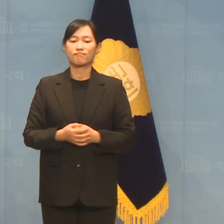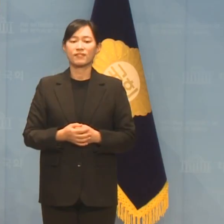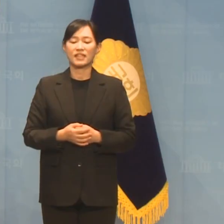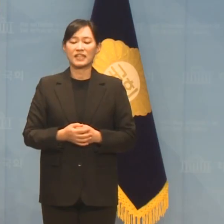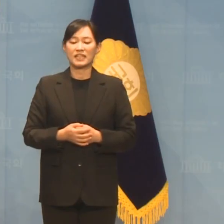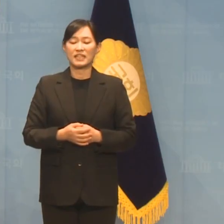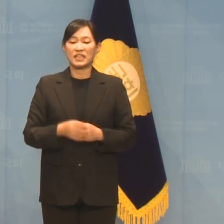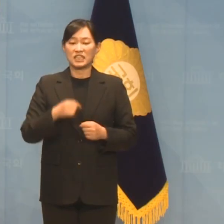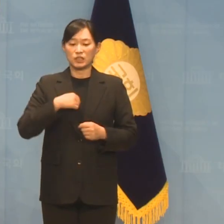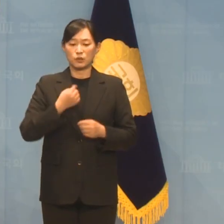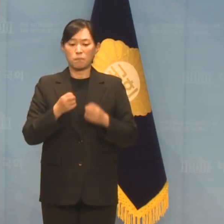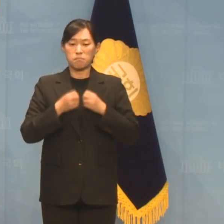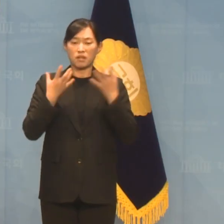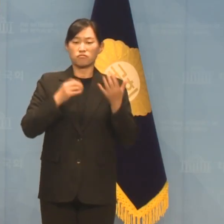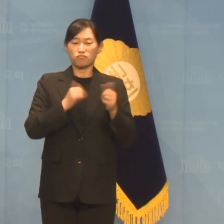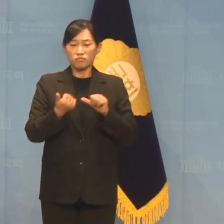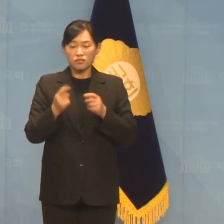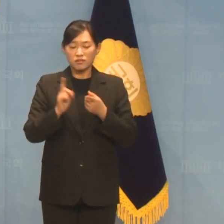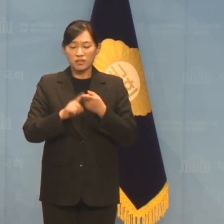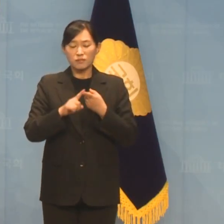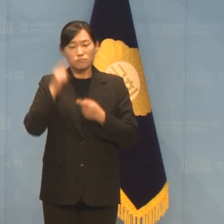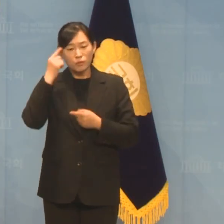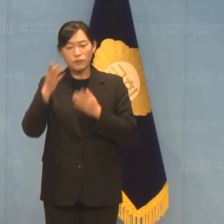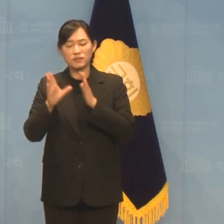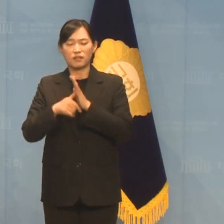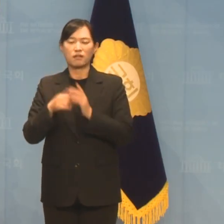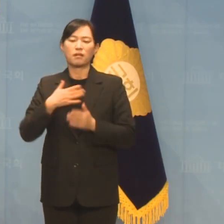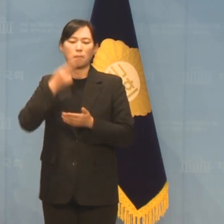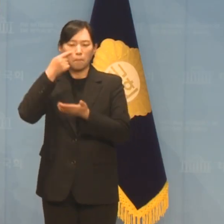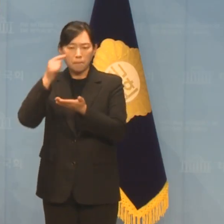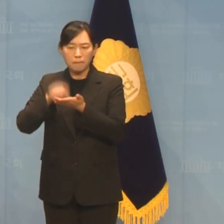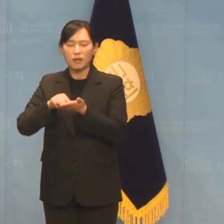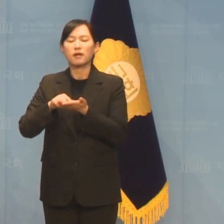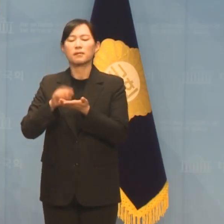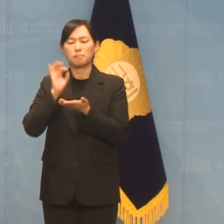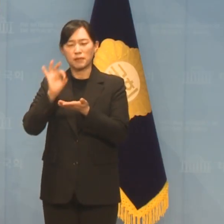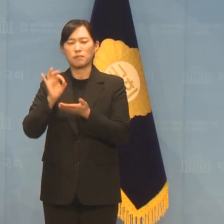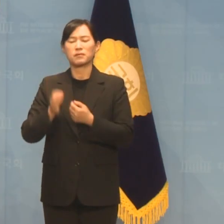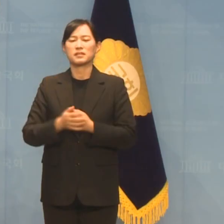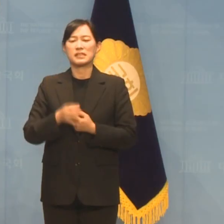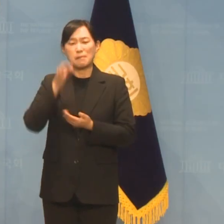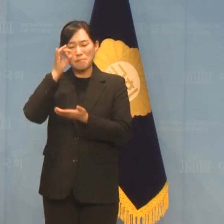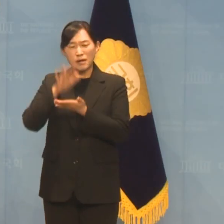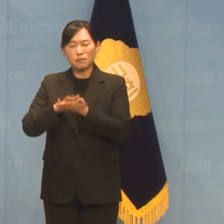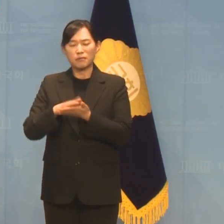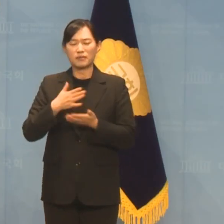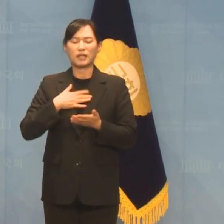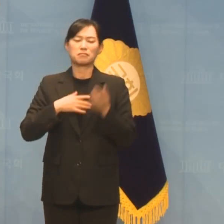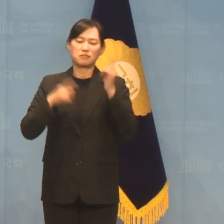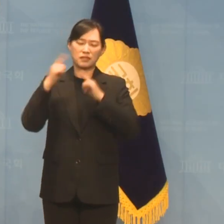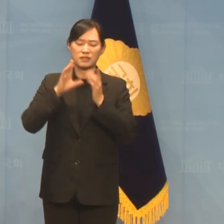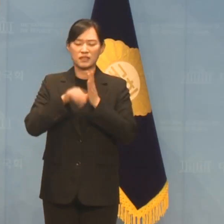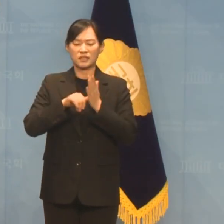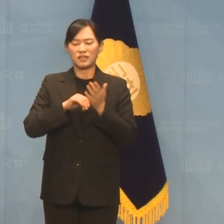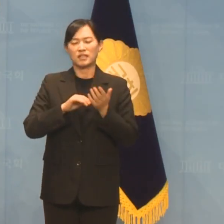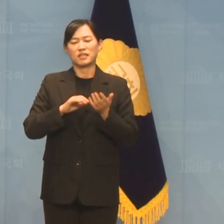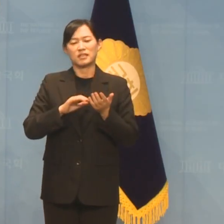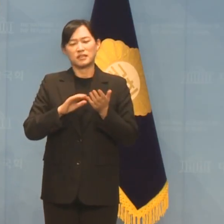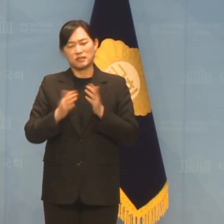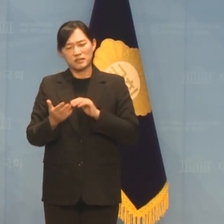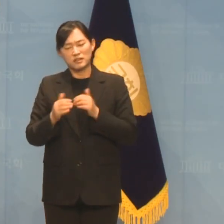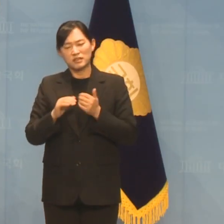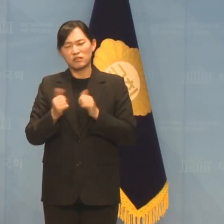자폭에 대한 제 질문에 백 씨는 목격도 많이 했고 나 역시 부상당해서 쓰러질 당시